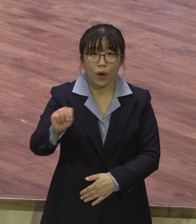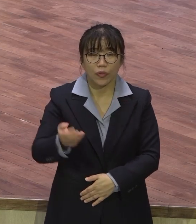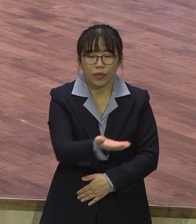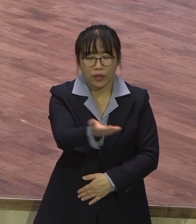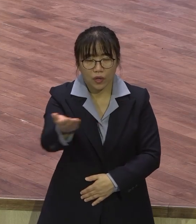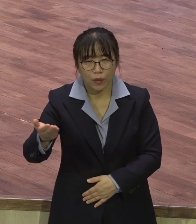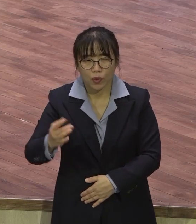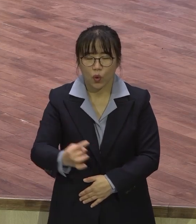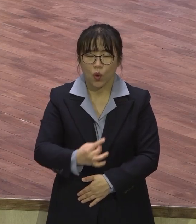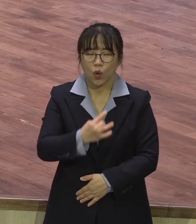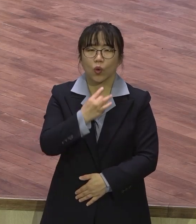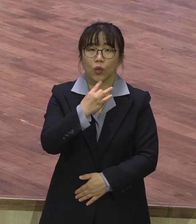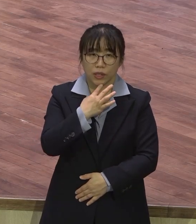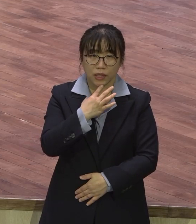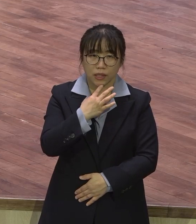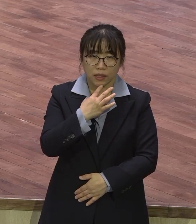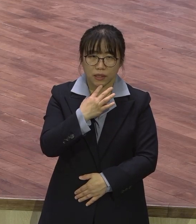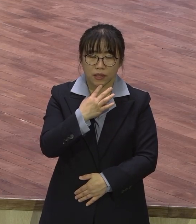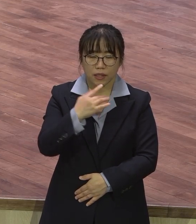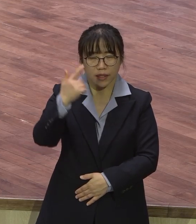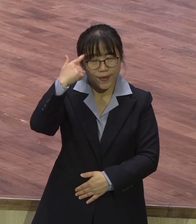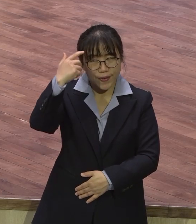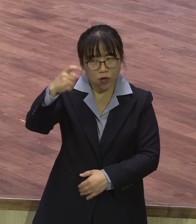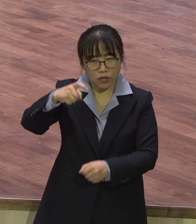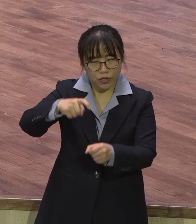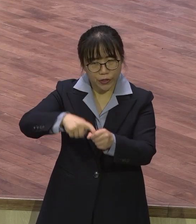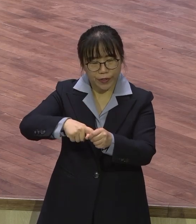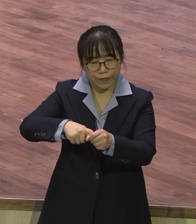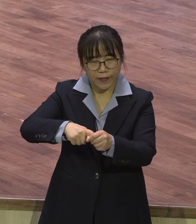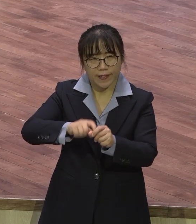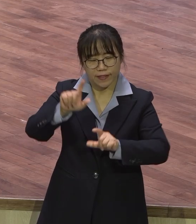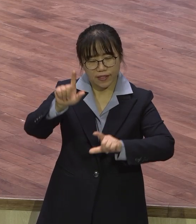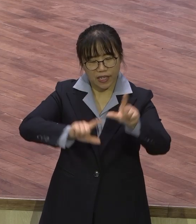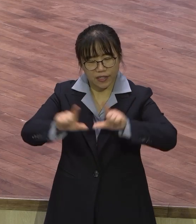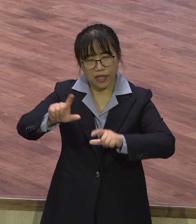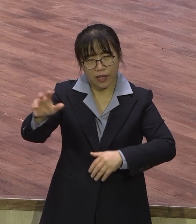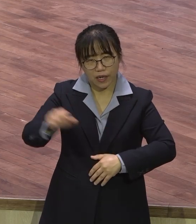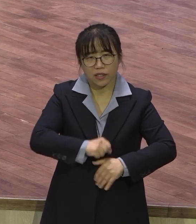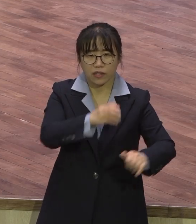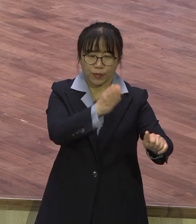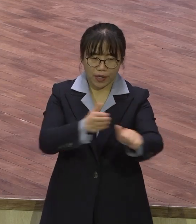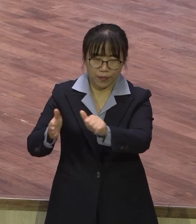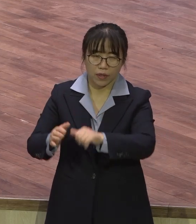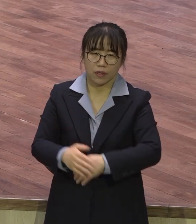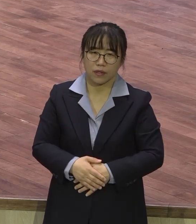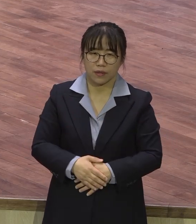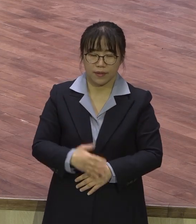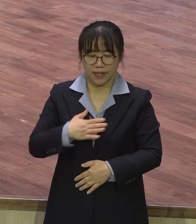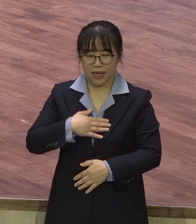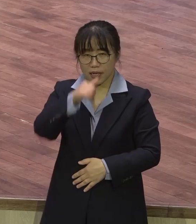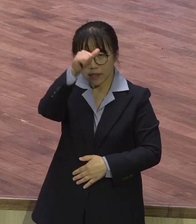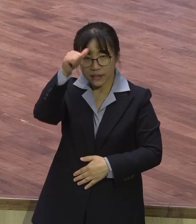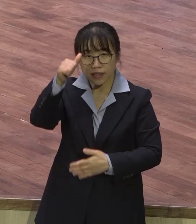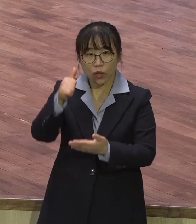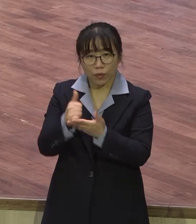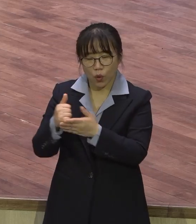가운데서도 오직 영적 자세를 가지시기 바랍니다 그래서 우리 자녀들과 대화를 했습니다 이